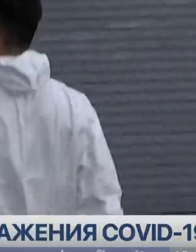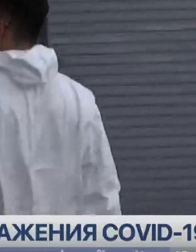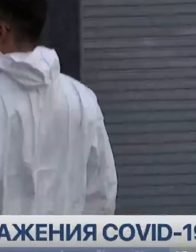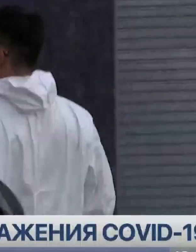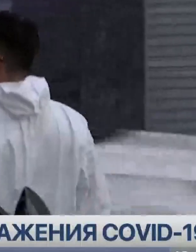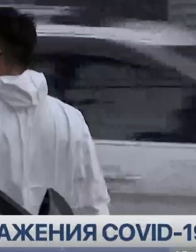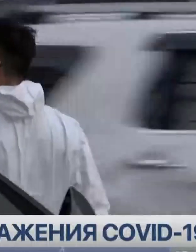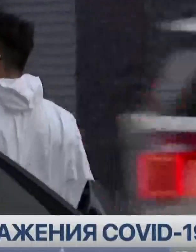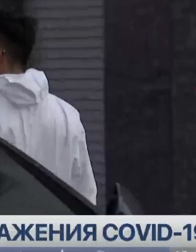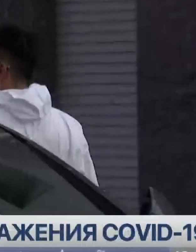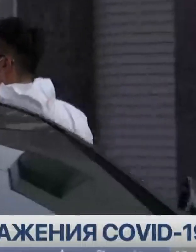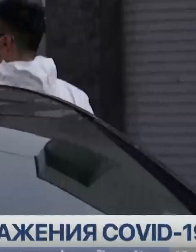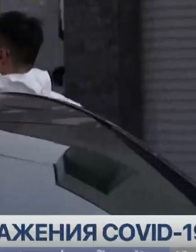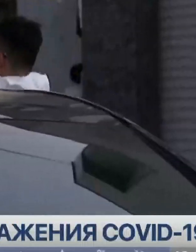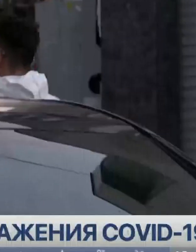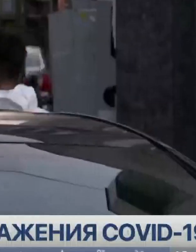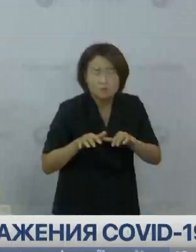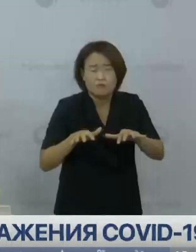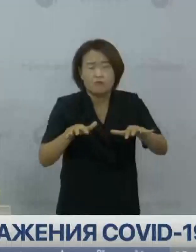серьезнее чем 1